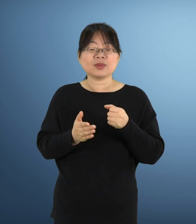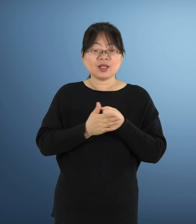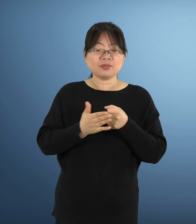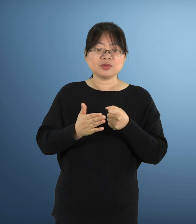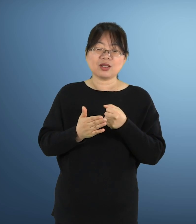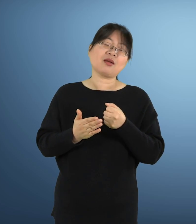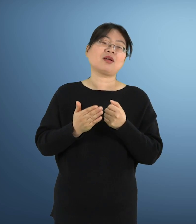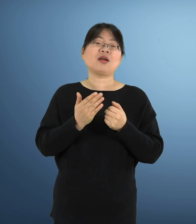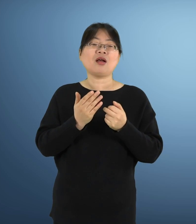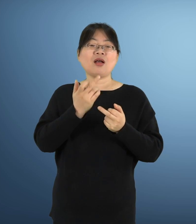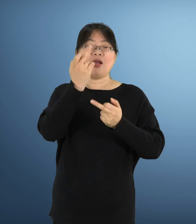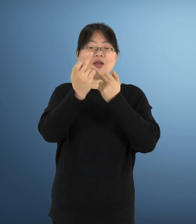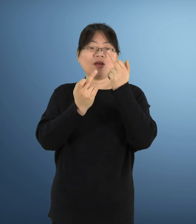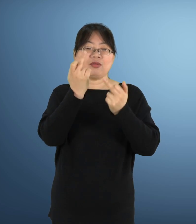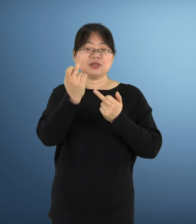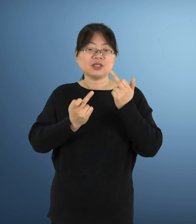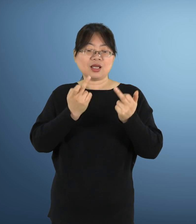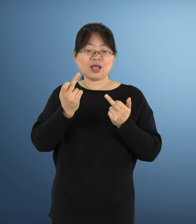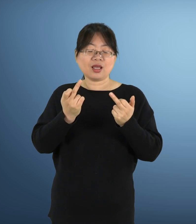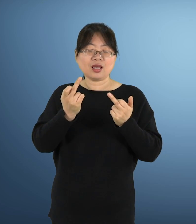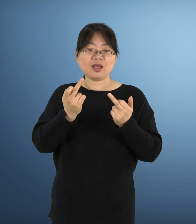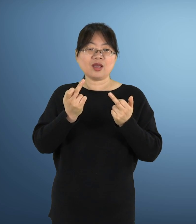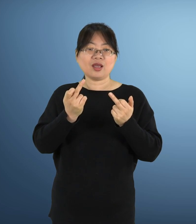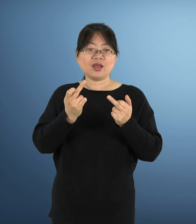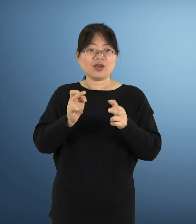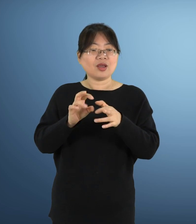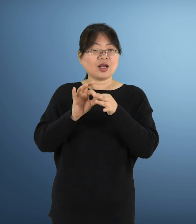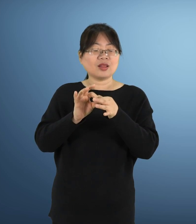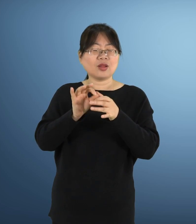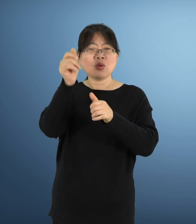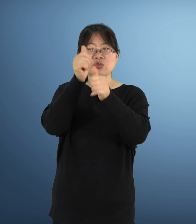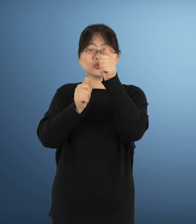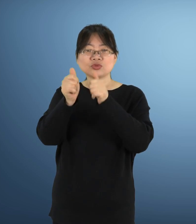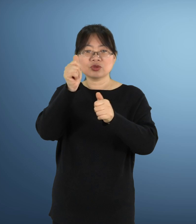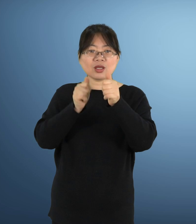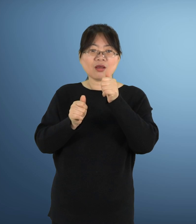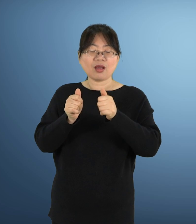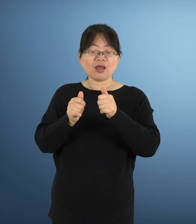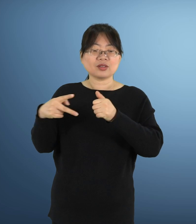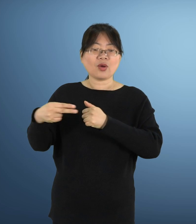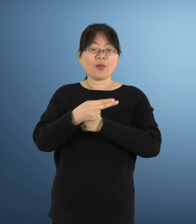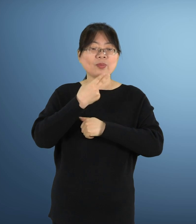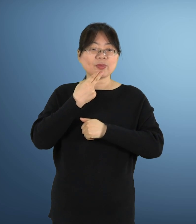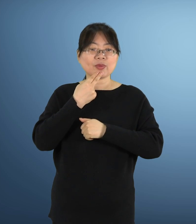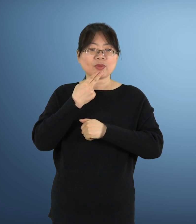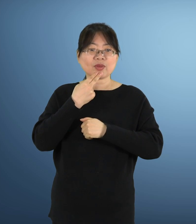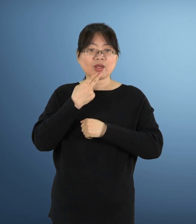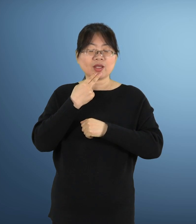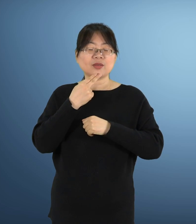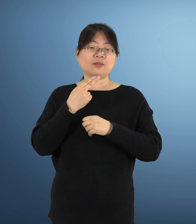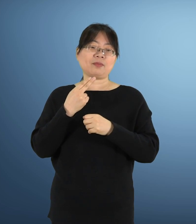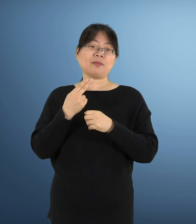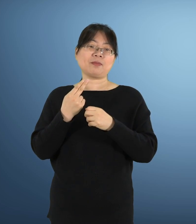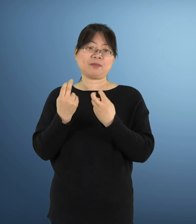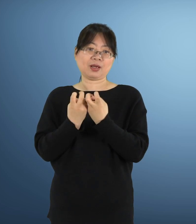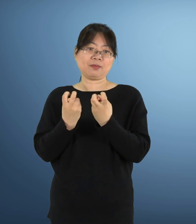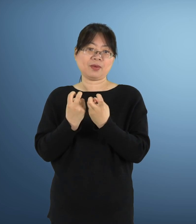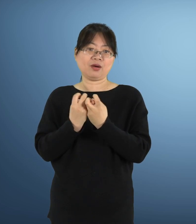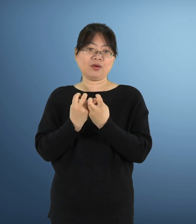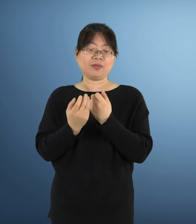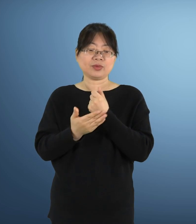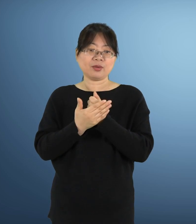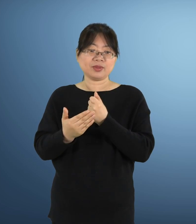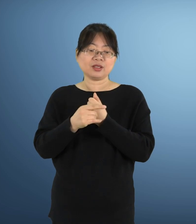끊어지지 않도록 계대혼인을 하는 거예요. 그래서 이 법은 율법입니다. 하나님의